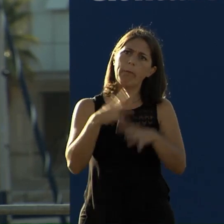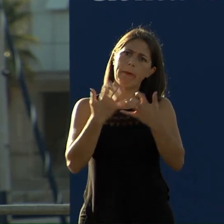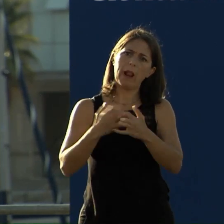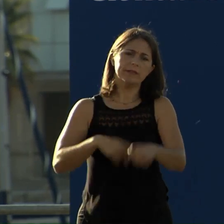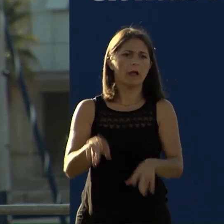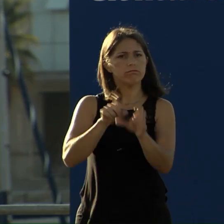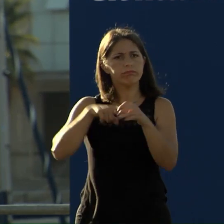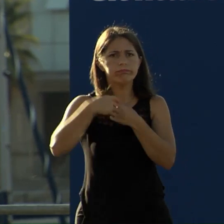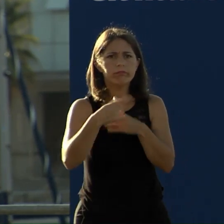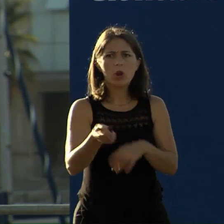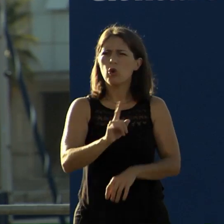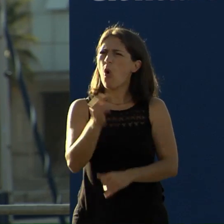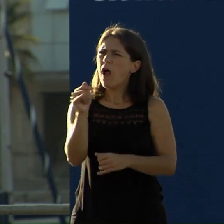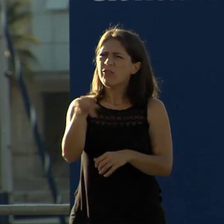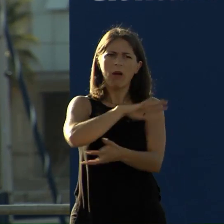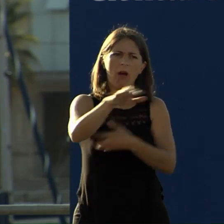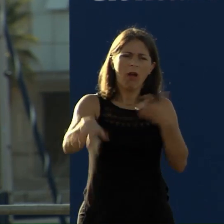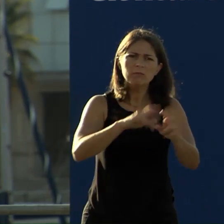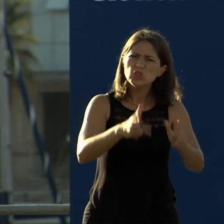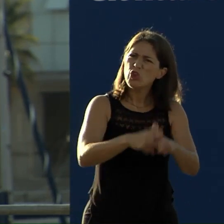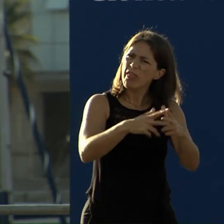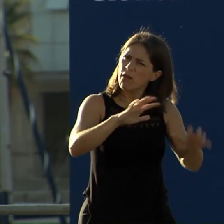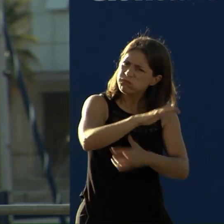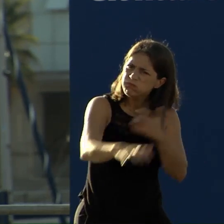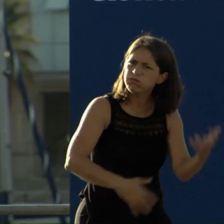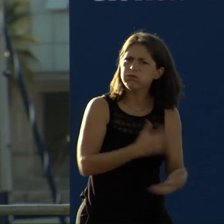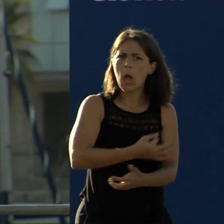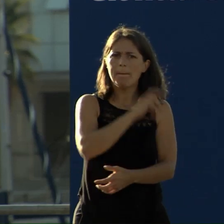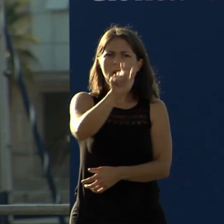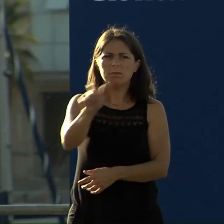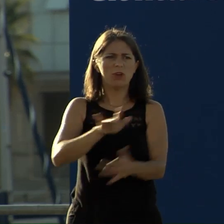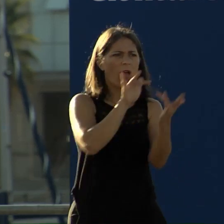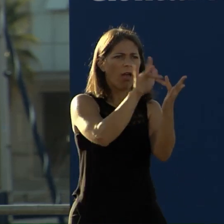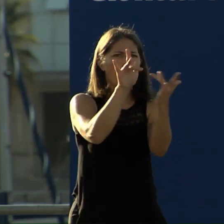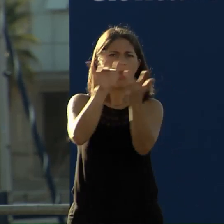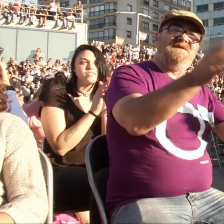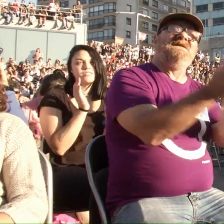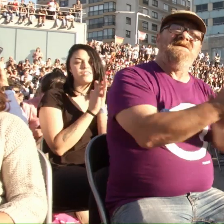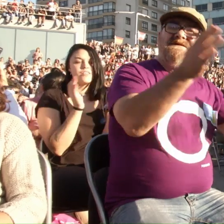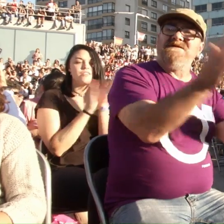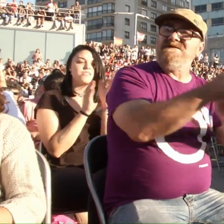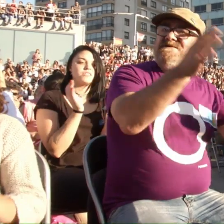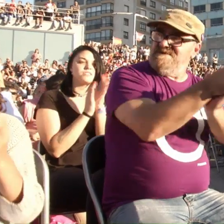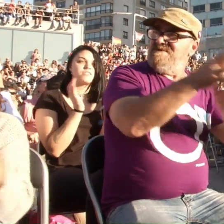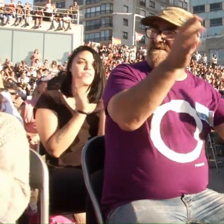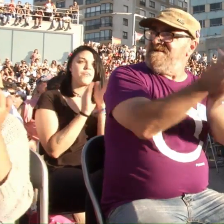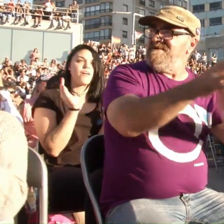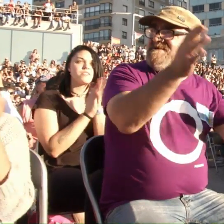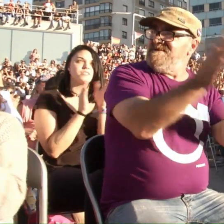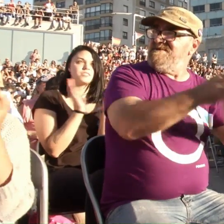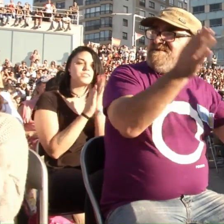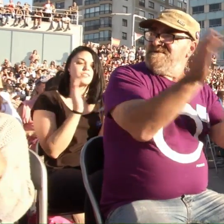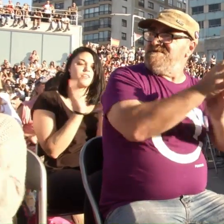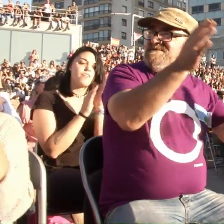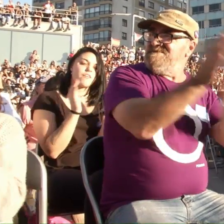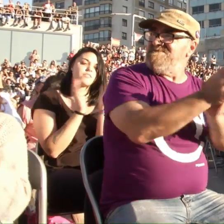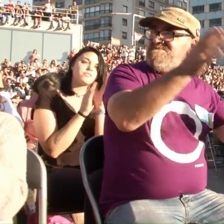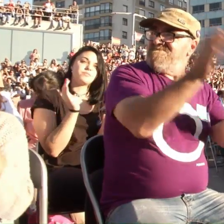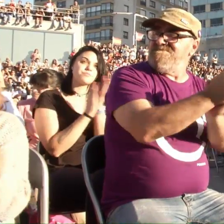Tienen que estar en los conflictos sociales. Tienen que estar con la gente. Tienen que saber que la política no es solo lo que se hace en los